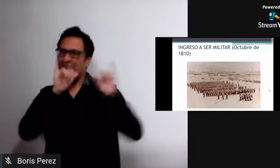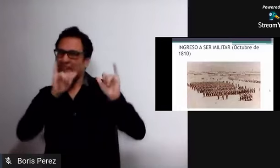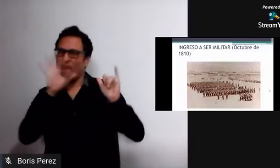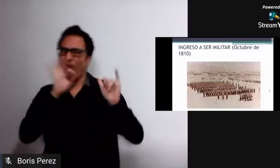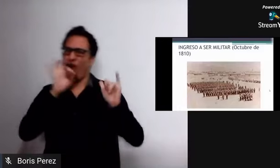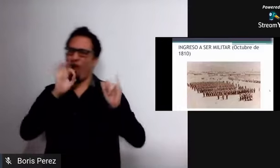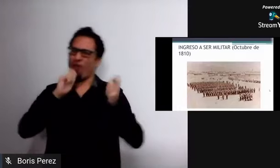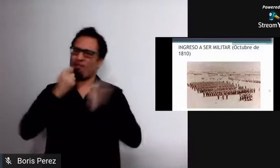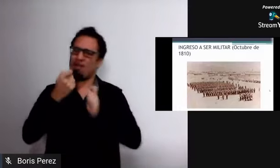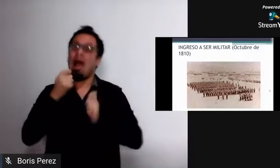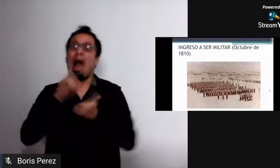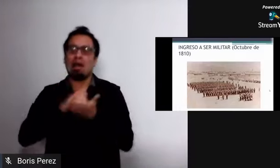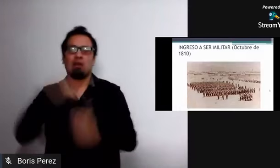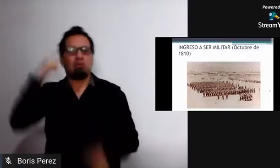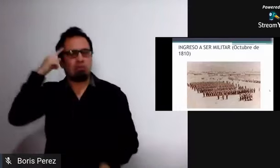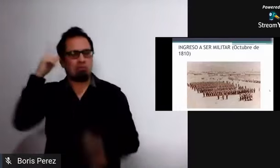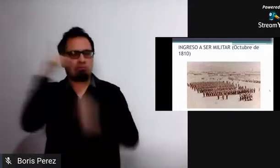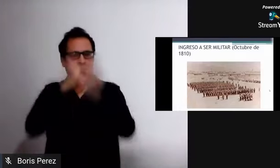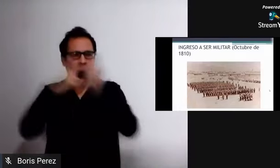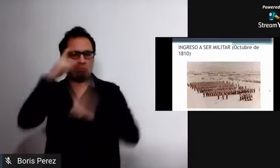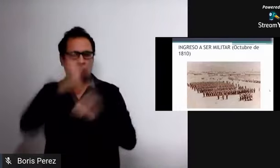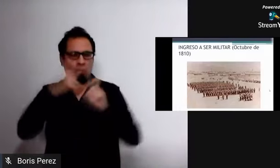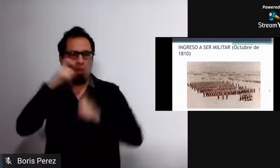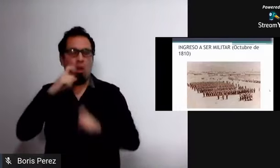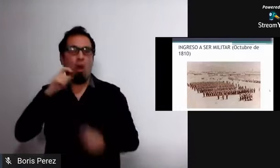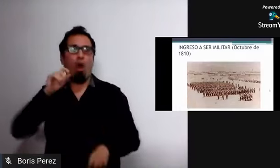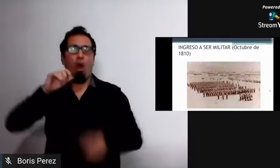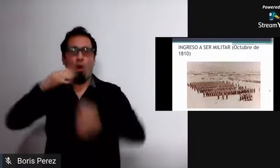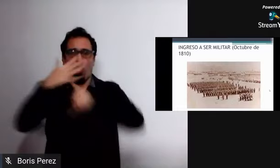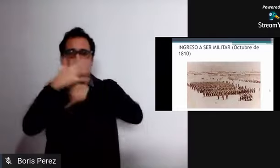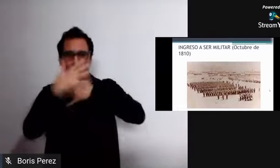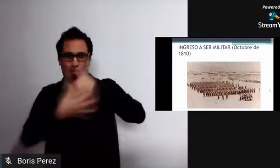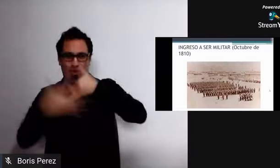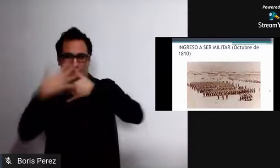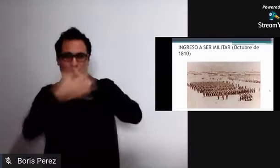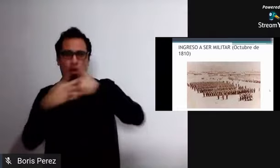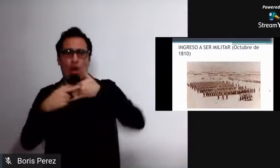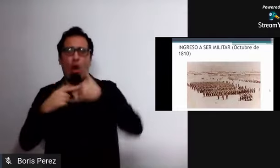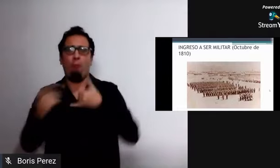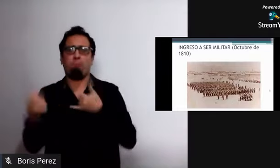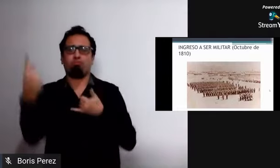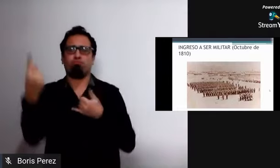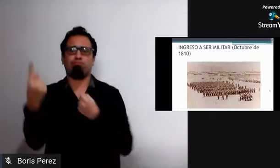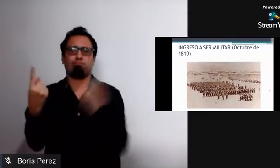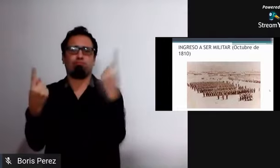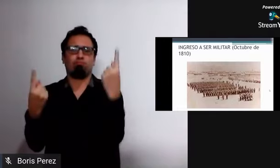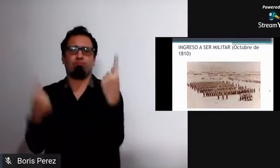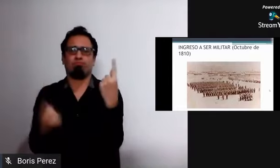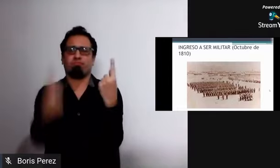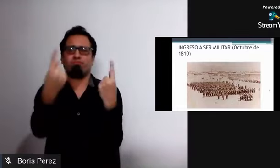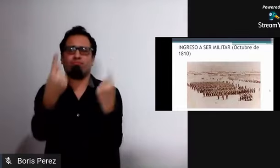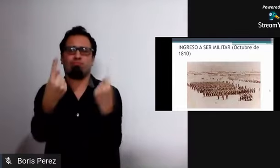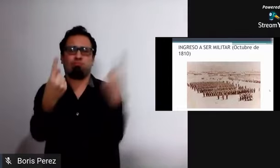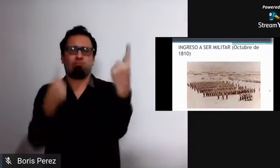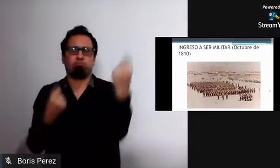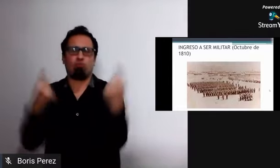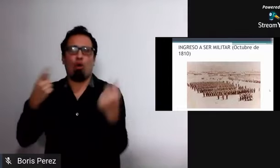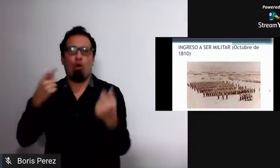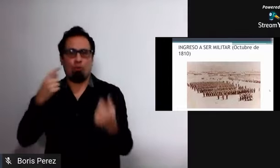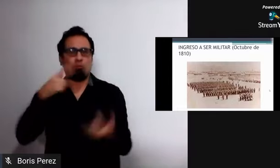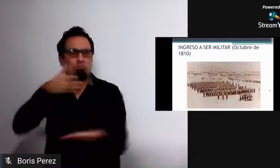contexto lo que estaba sucediendo en España con la corona y teniendo como contexto la rebelión que se había iniciado acá en los